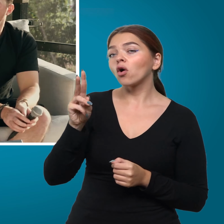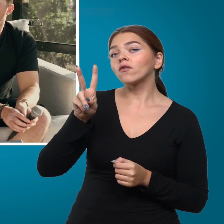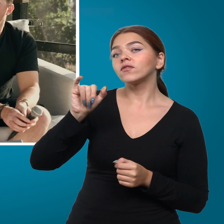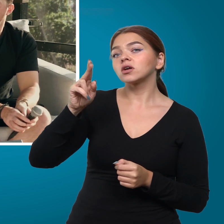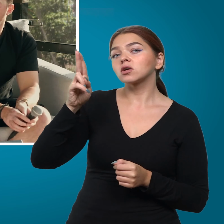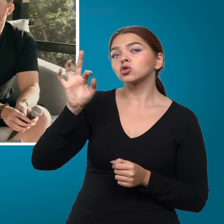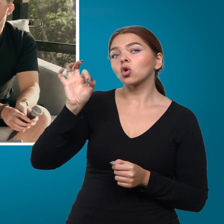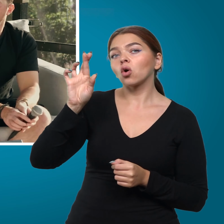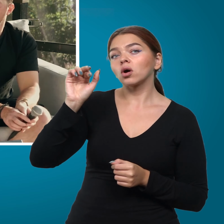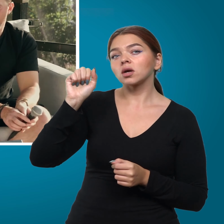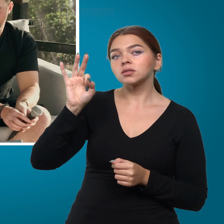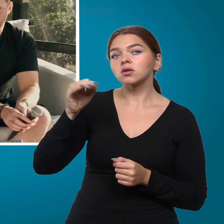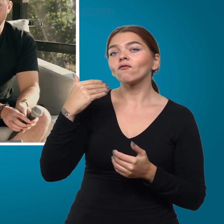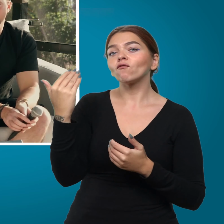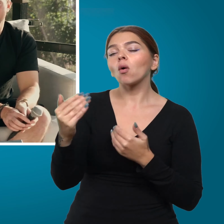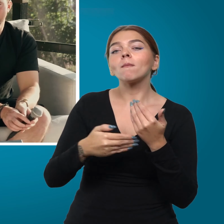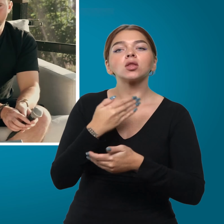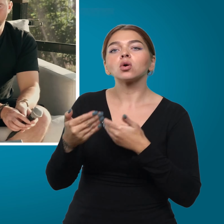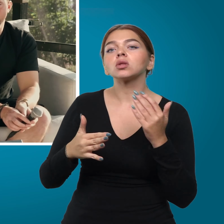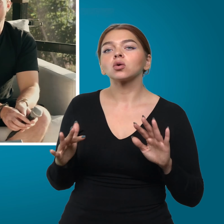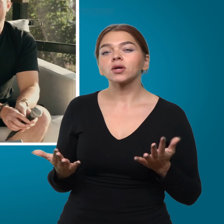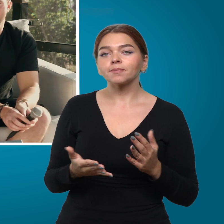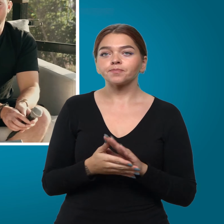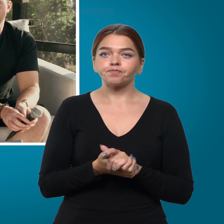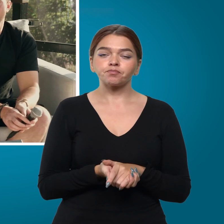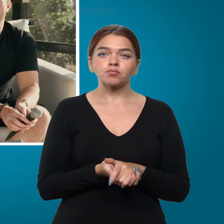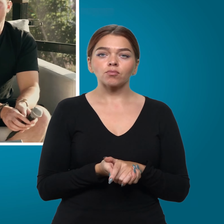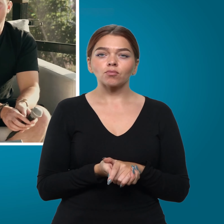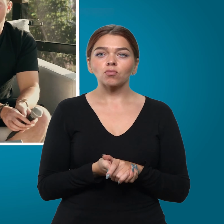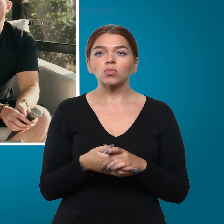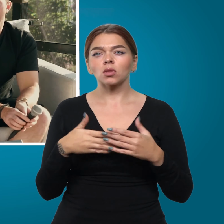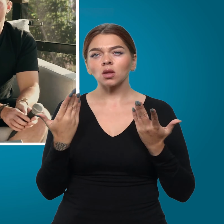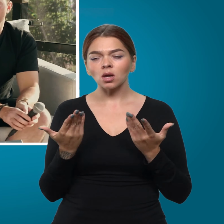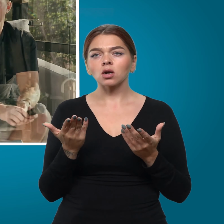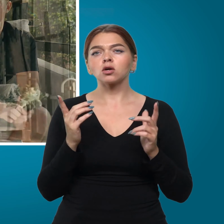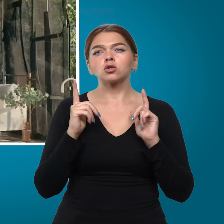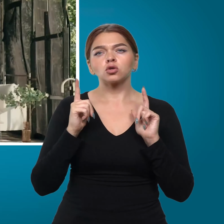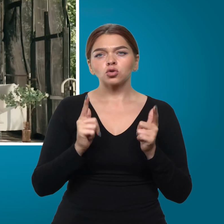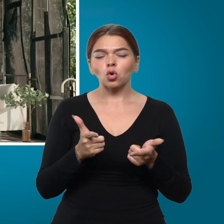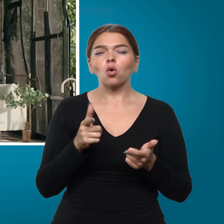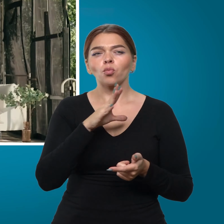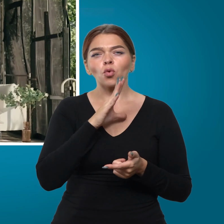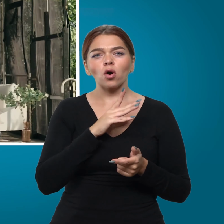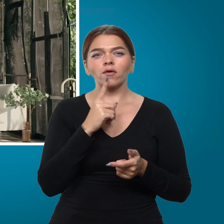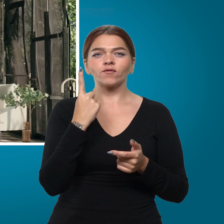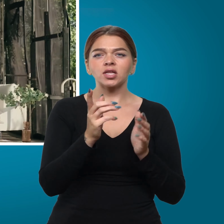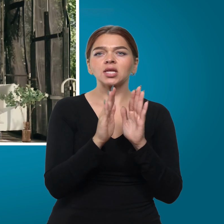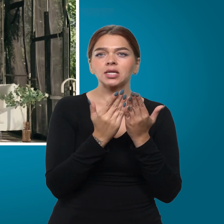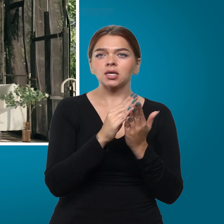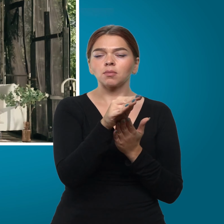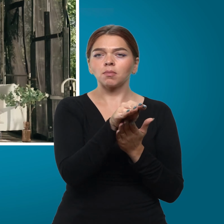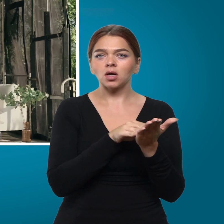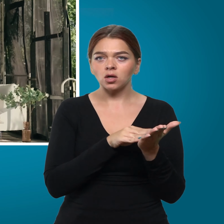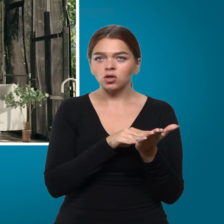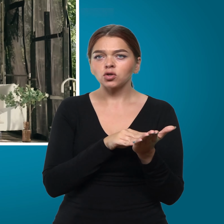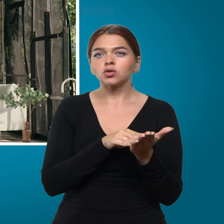kiekvienas esam skirtingas ir individualus, kiekvienas atrandam savo metodą. Viktorai, kokie jūsų metodai? Mano metodai,